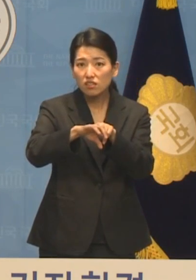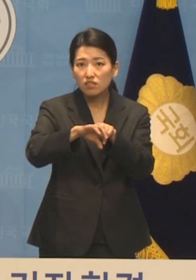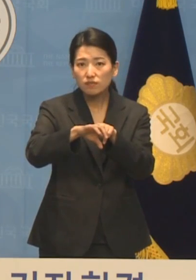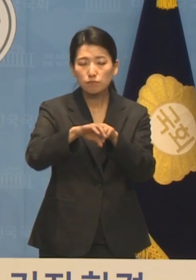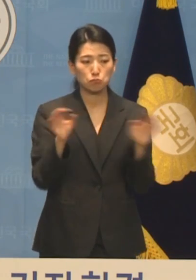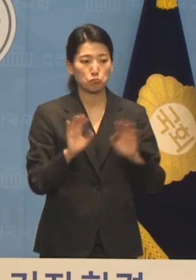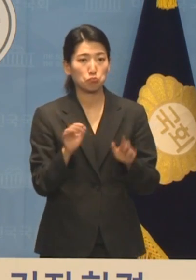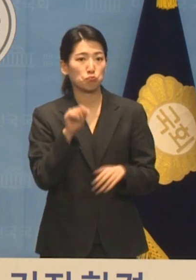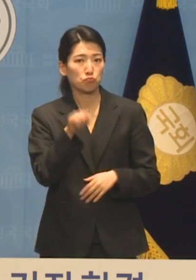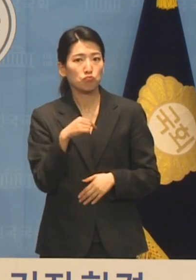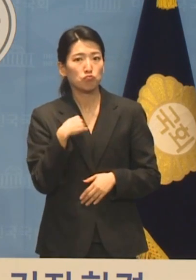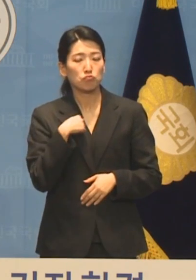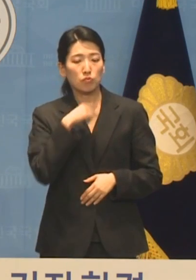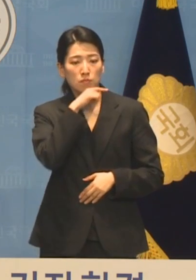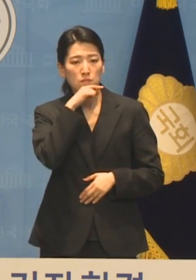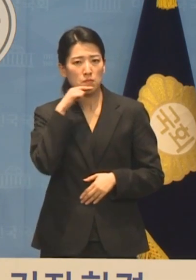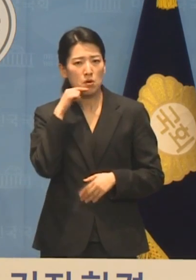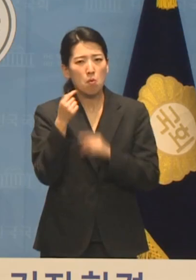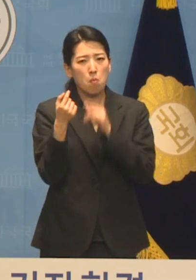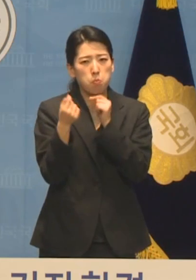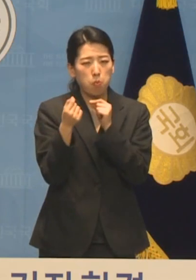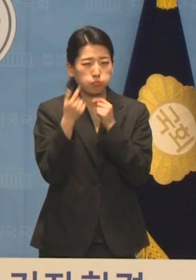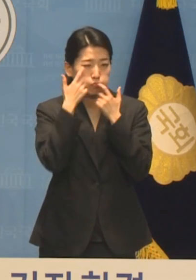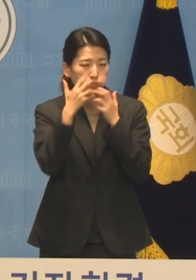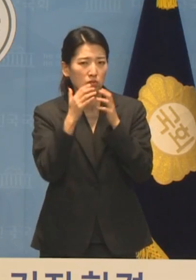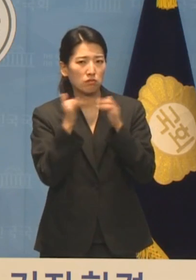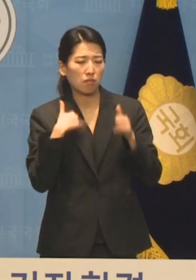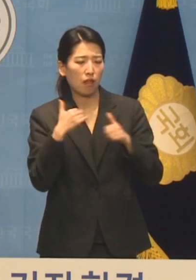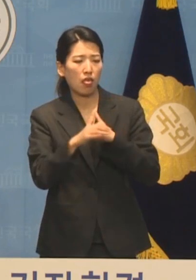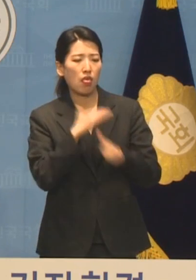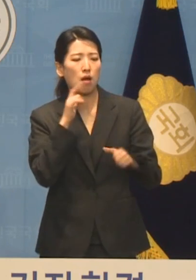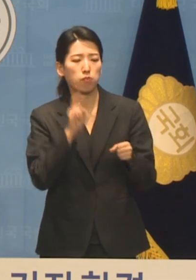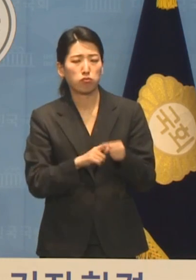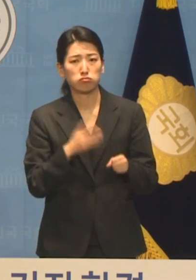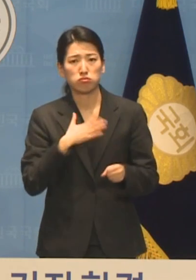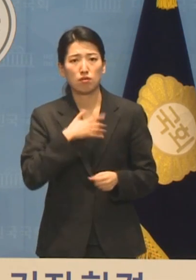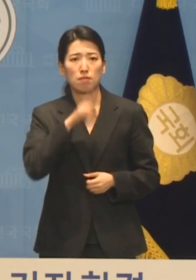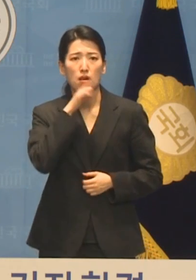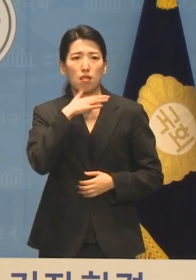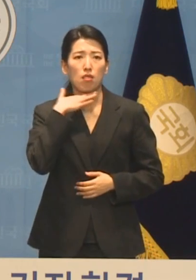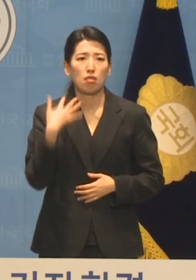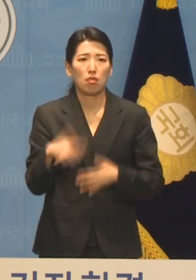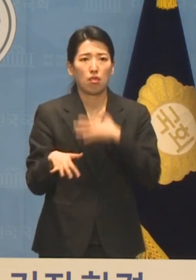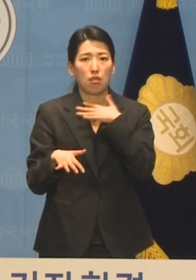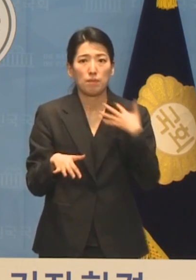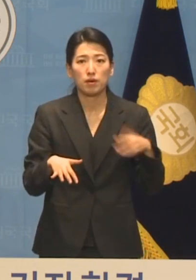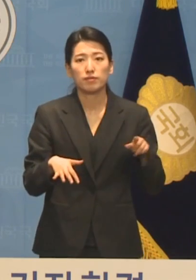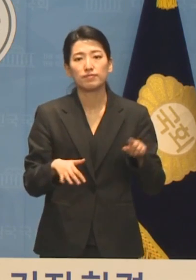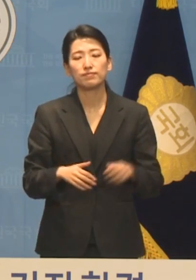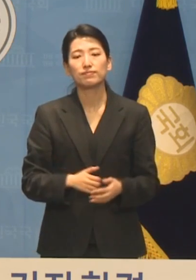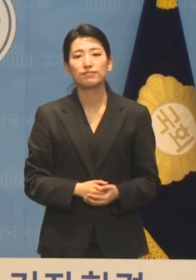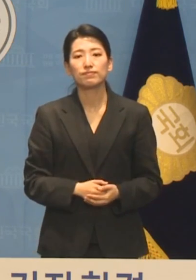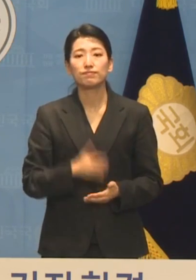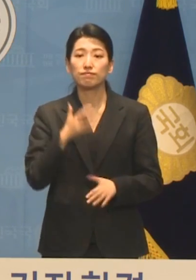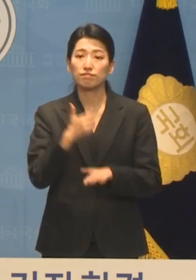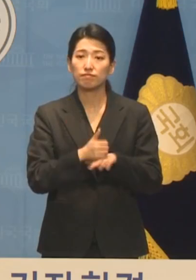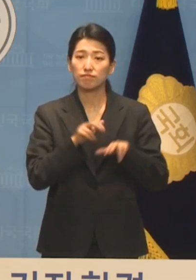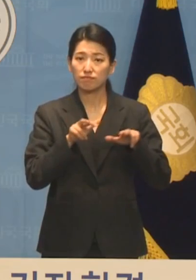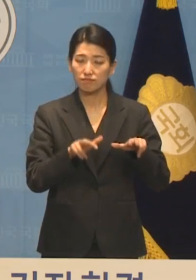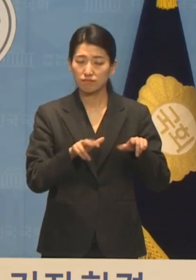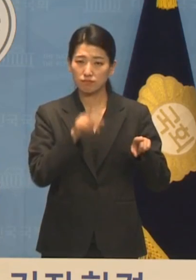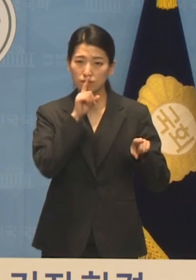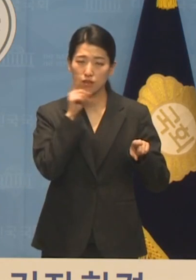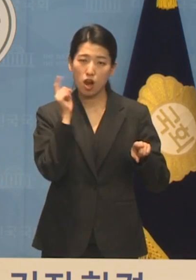음해라고 우기면서 그런 말 한 적 없다고 부인하고 있습니다. 하지만 그는 허위사실 유포 혐의로